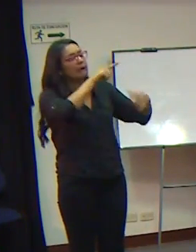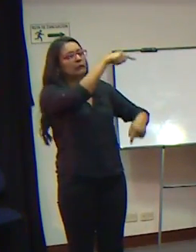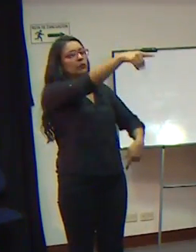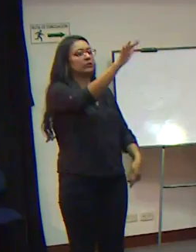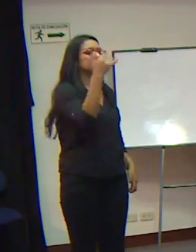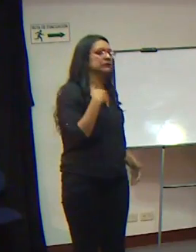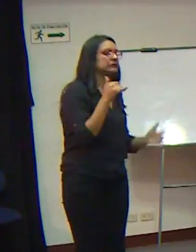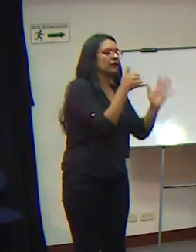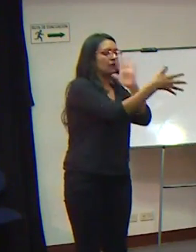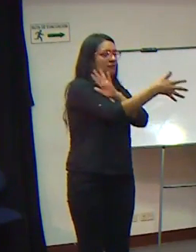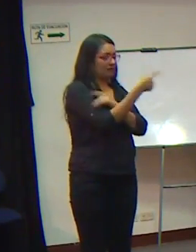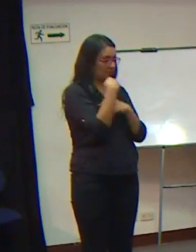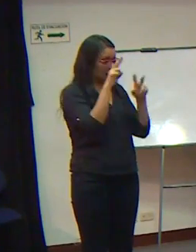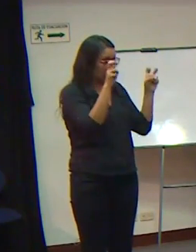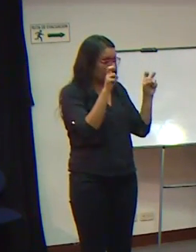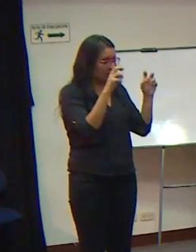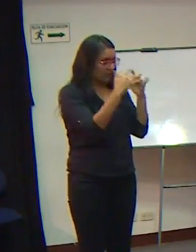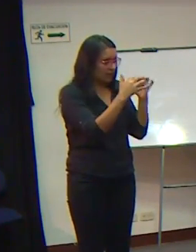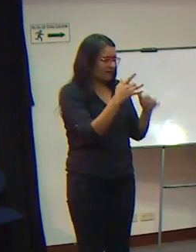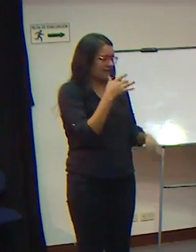armado,